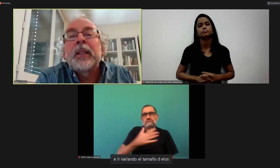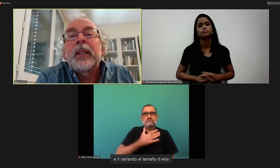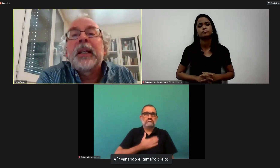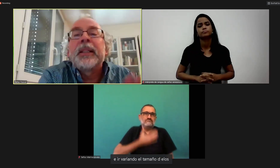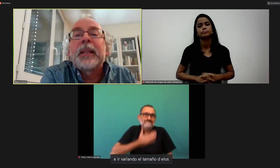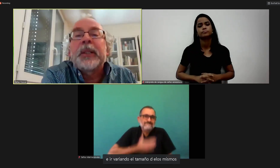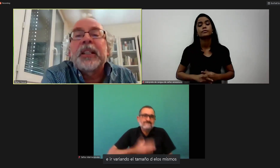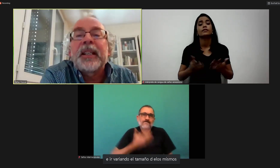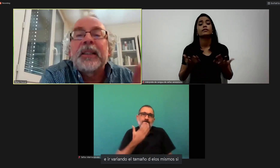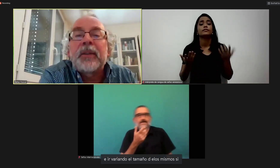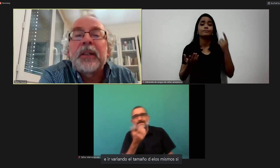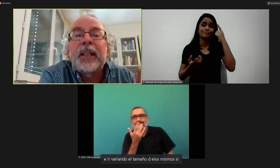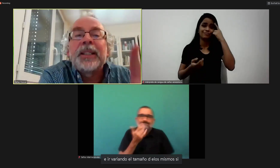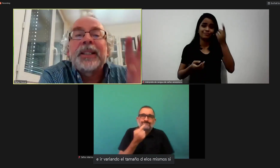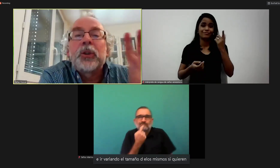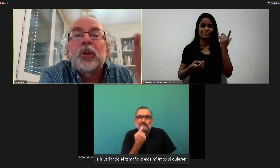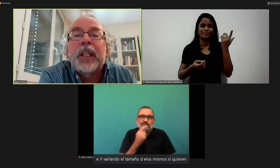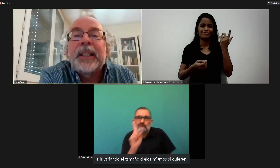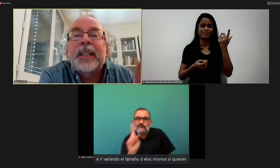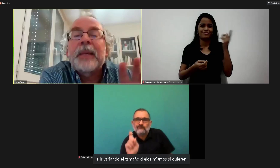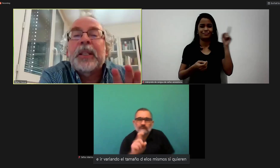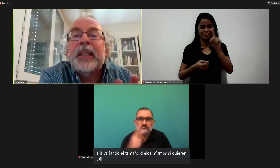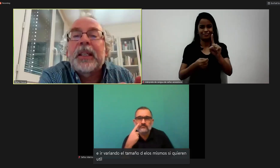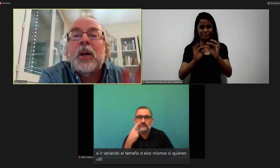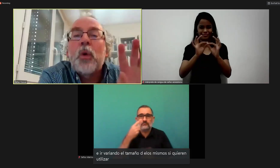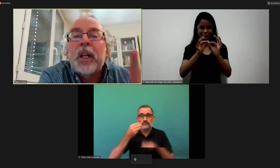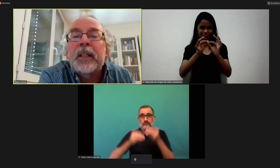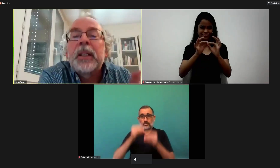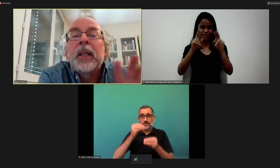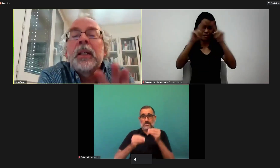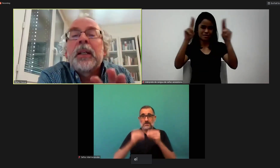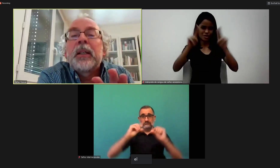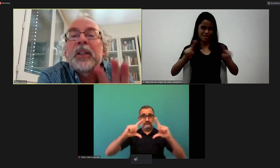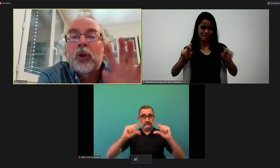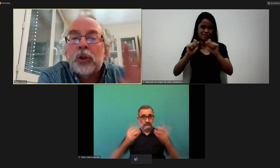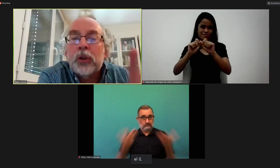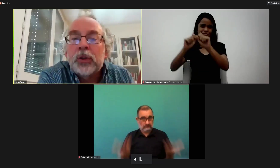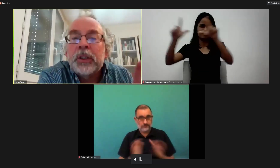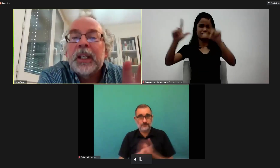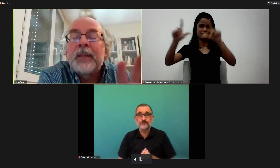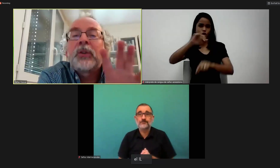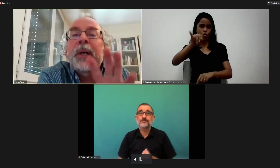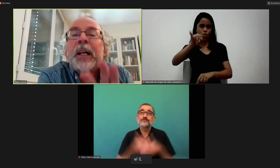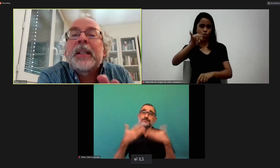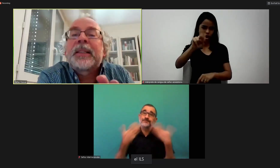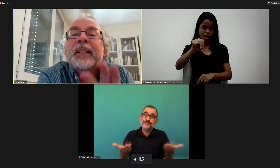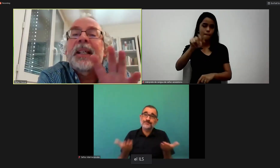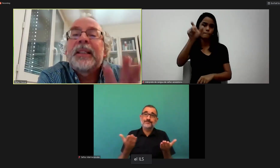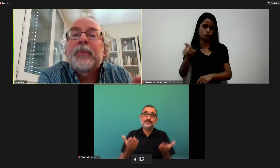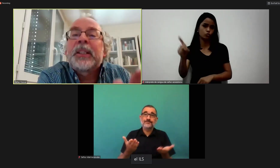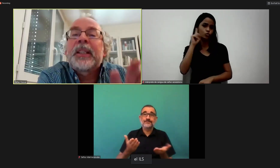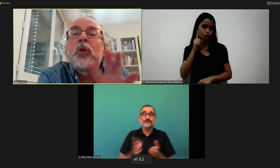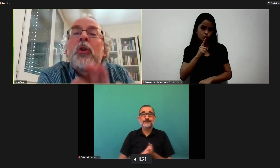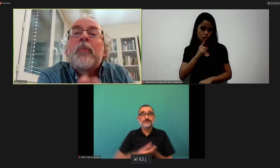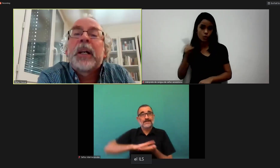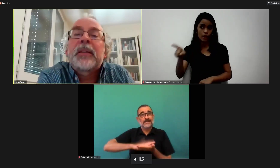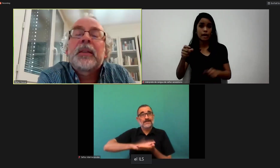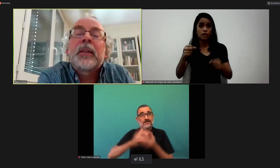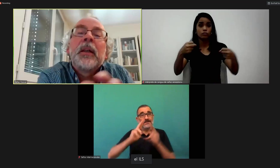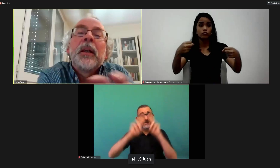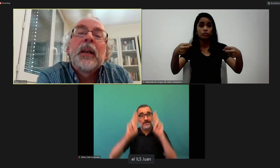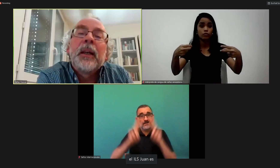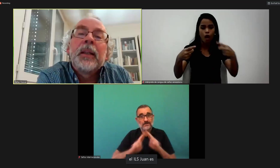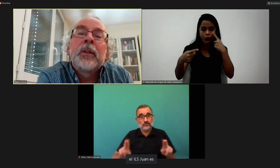Comentar también que el intérprete en señas internacional que en este momento tenéis en la pantalla, Juan, es sordo y él está interpretando